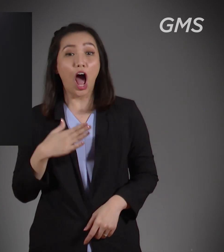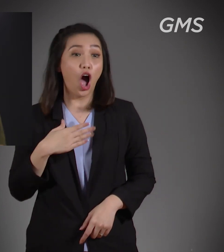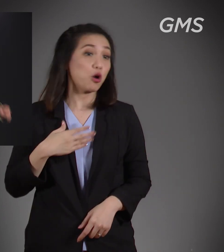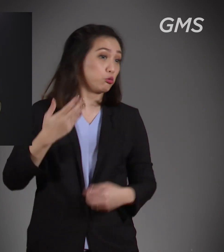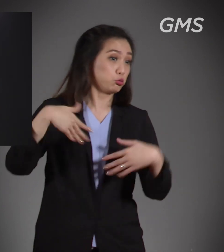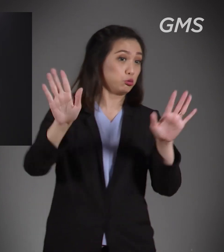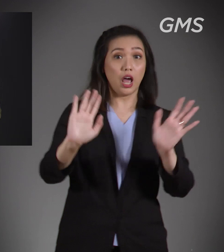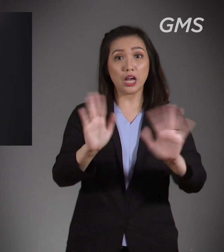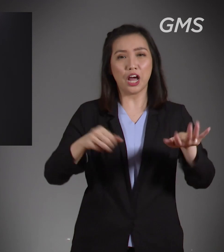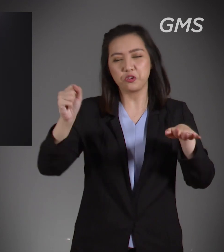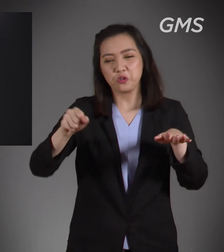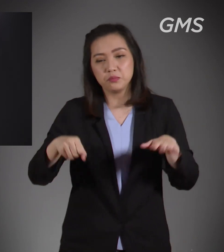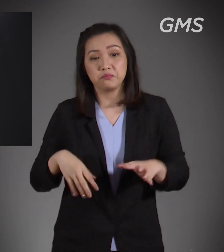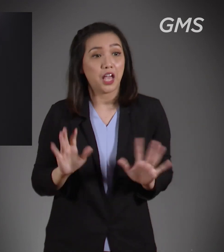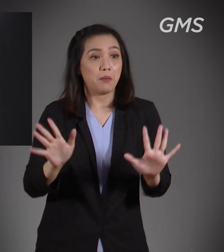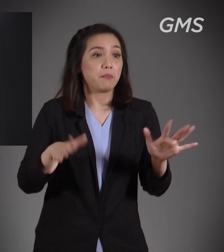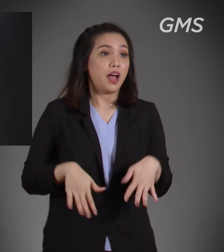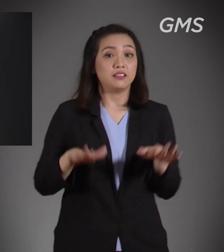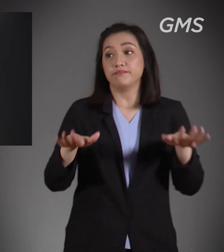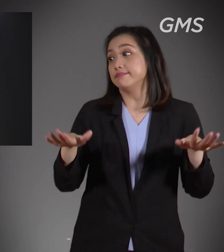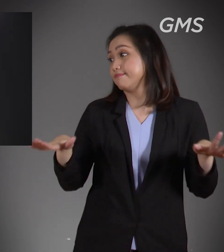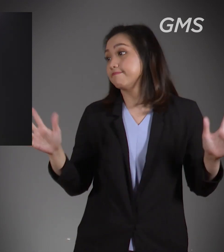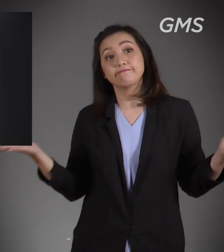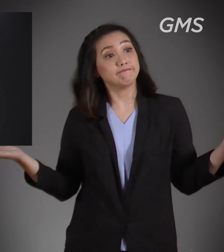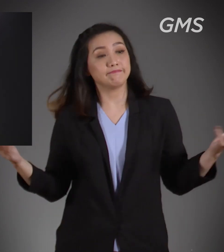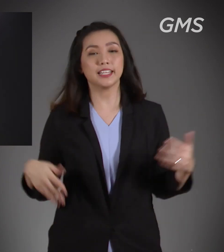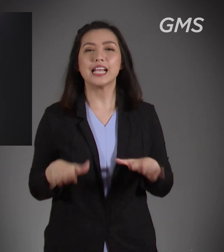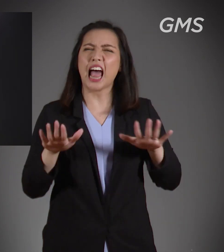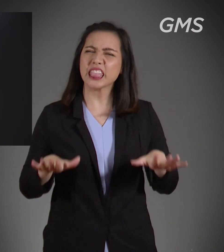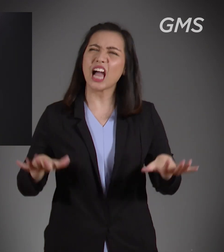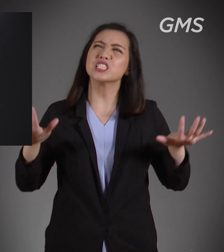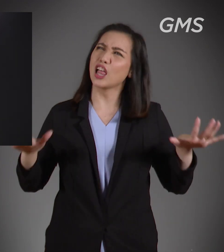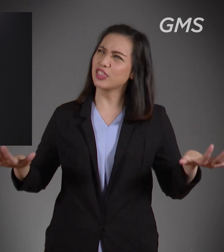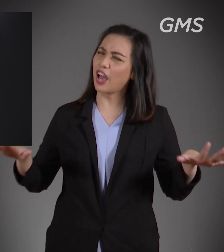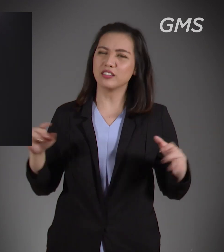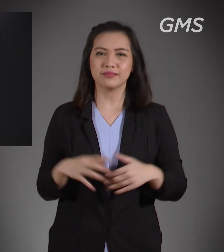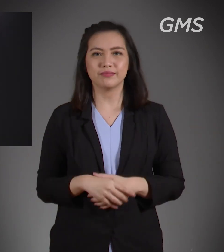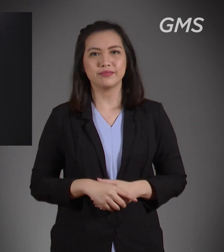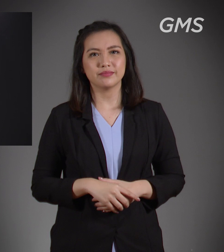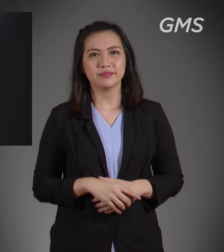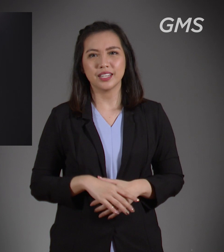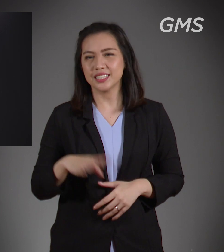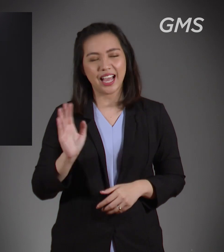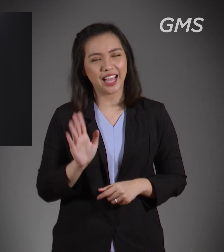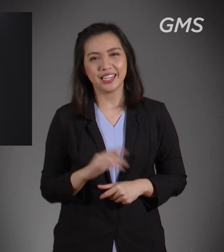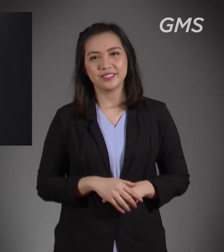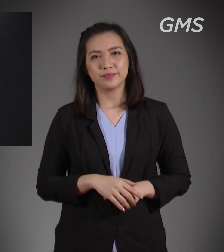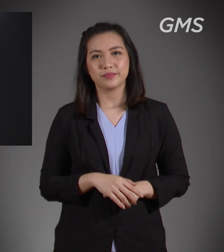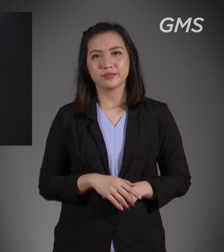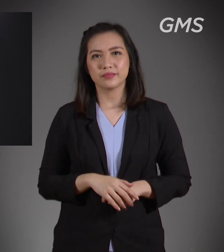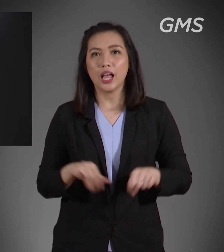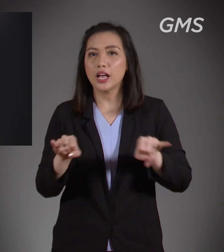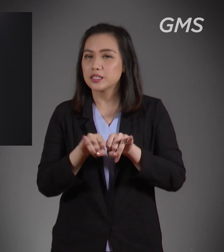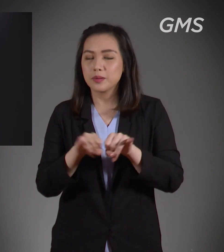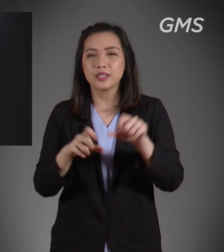murahan menurut saya. Kurang berwibawa dalamnya. Seperti Daud atau seperti Salomo minimal. Meskipun Salomo pernah salah. Kembalinya di